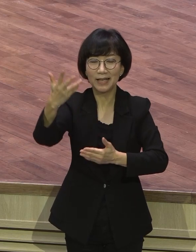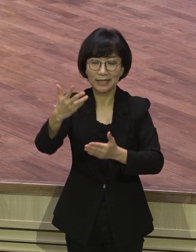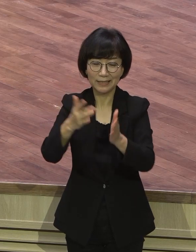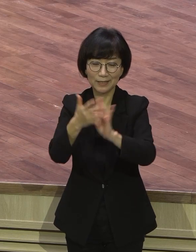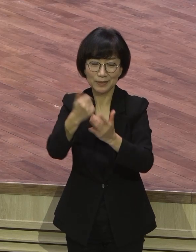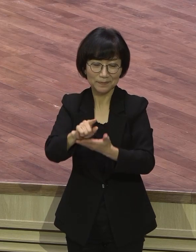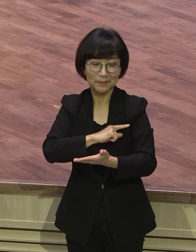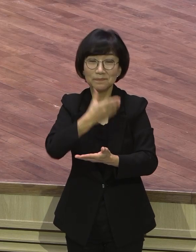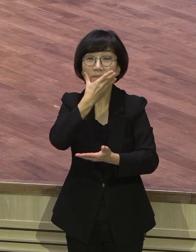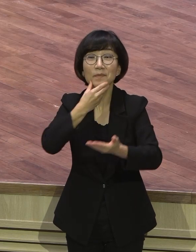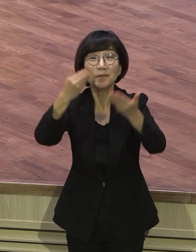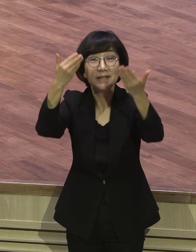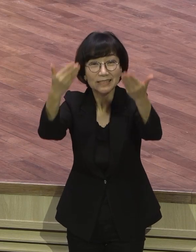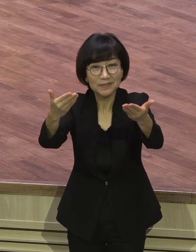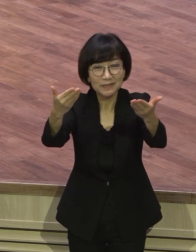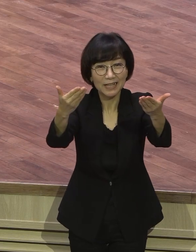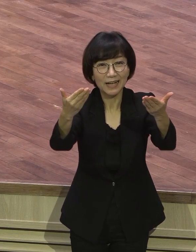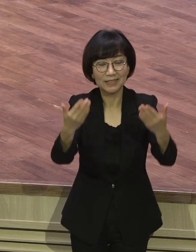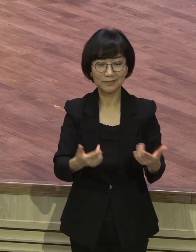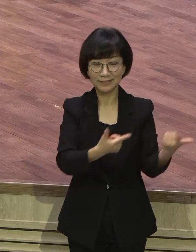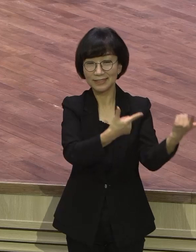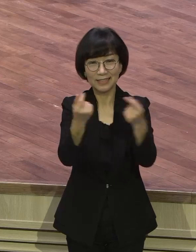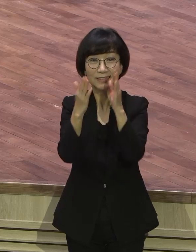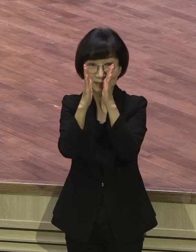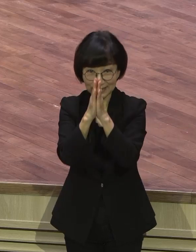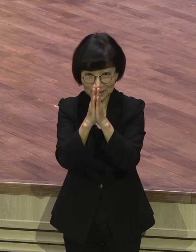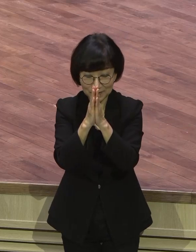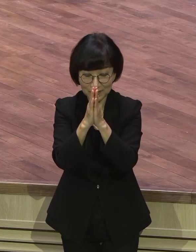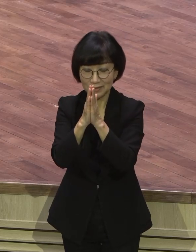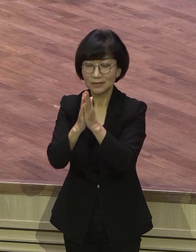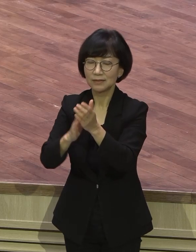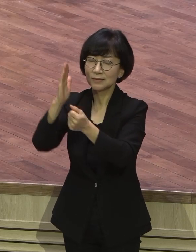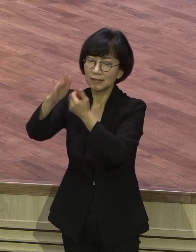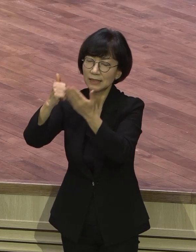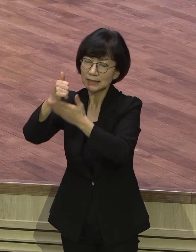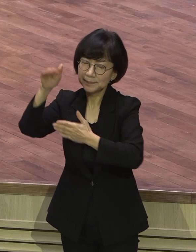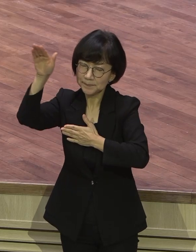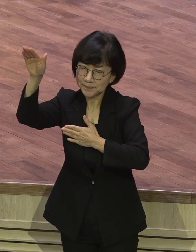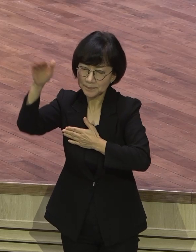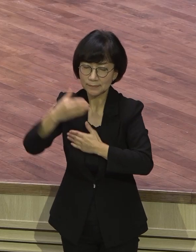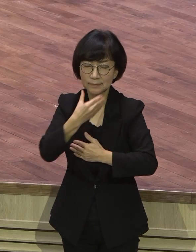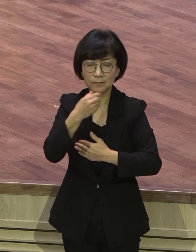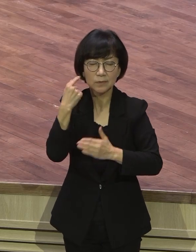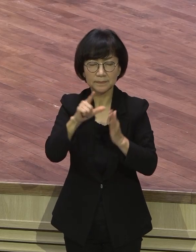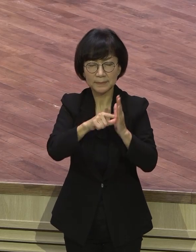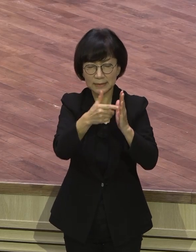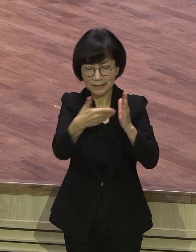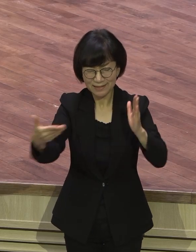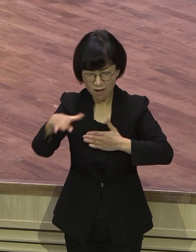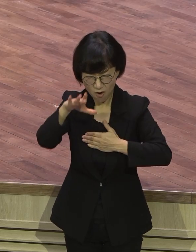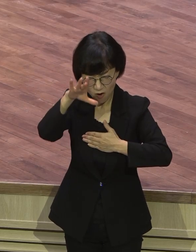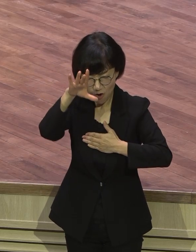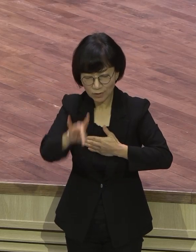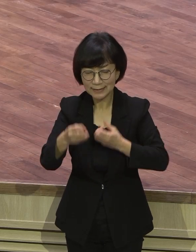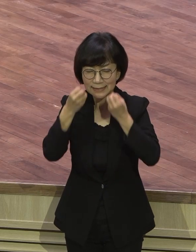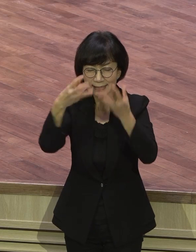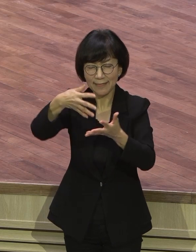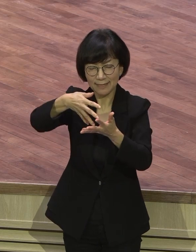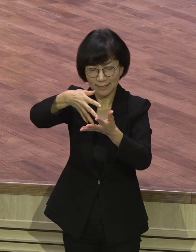기도합시다 아버지 하나님 복음시대에 합당한 세틀 인생이 되게도와